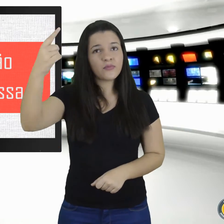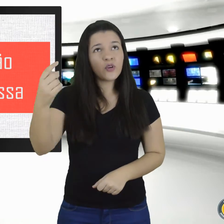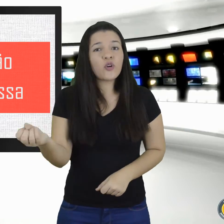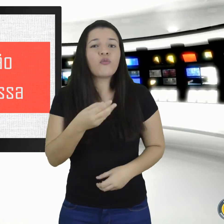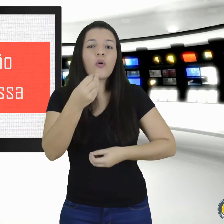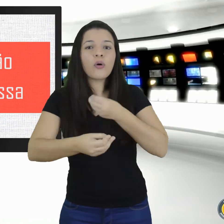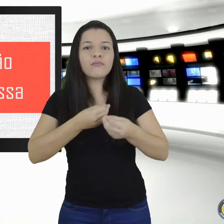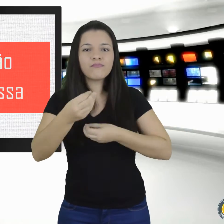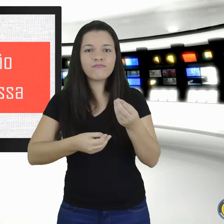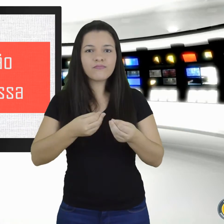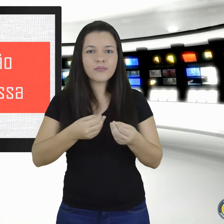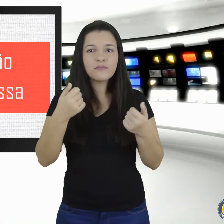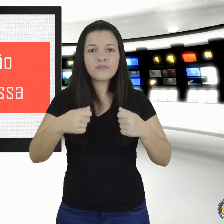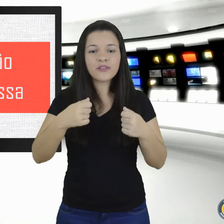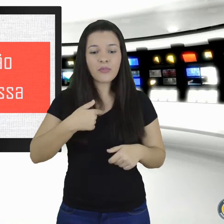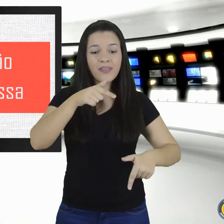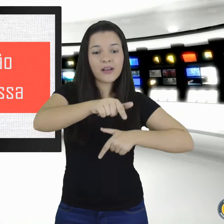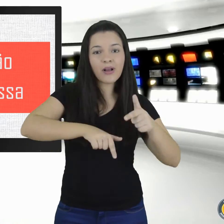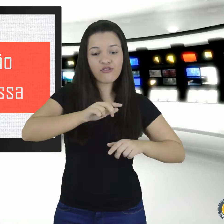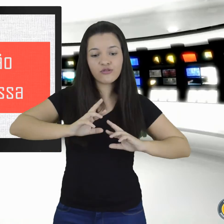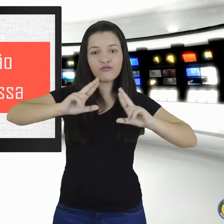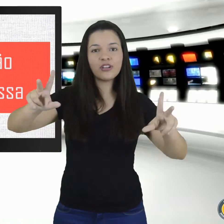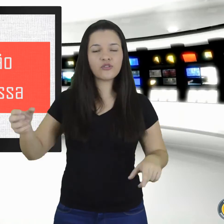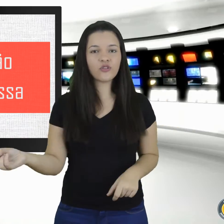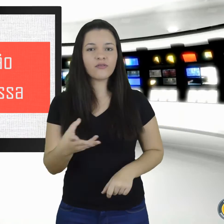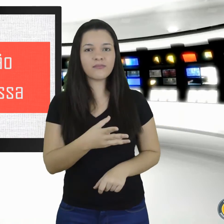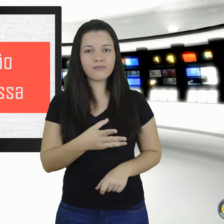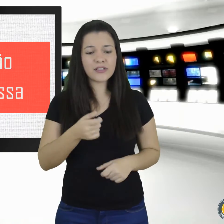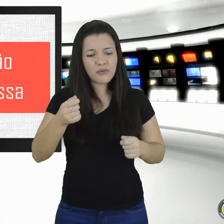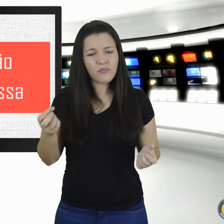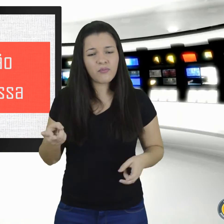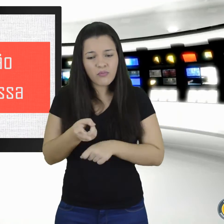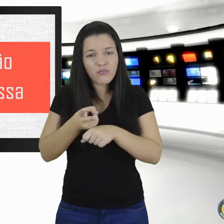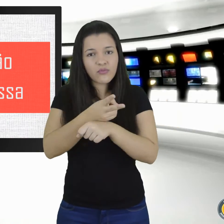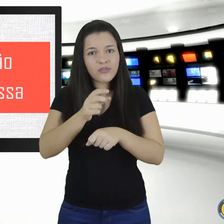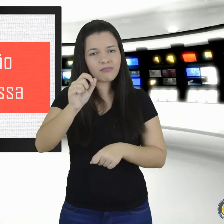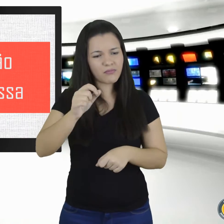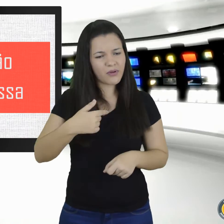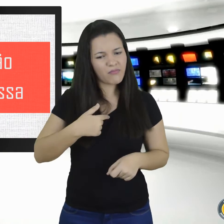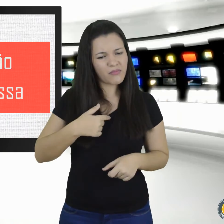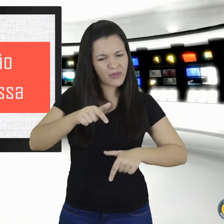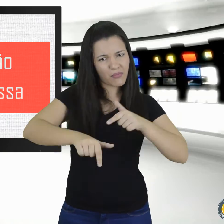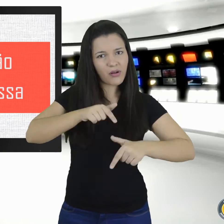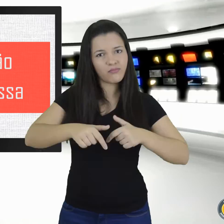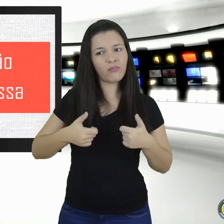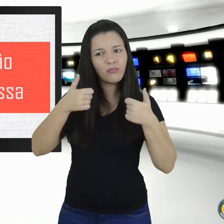termos uma nova forma de fazer o nosso trabalho, sempre na busca pela excelência dos serviços